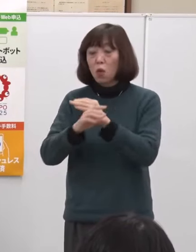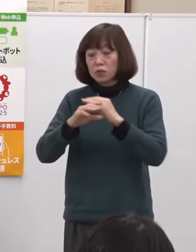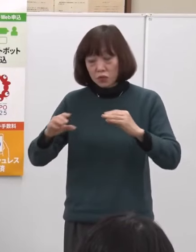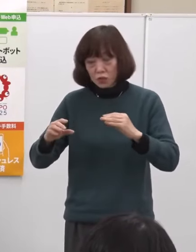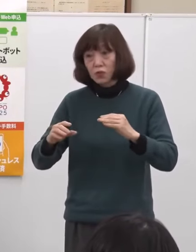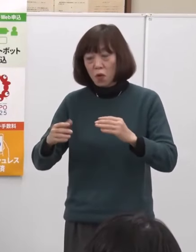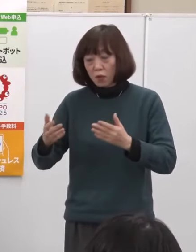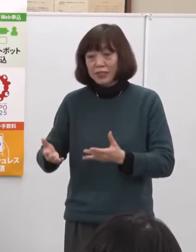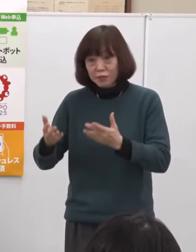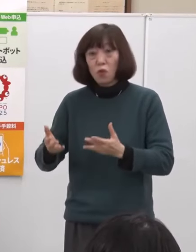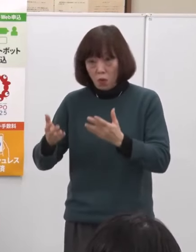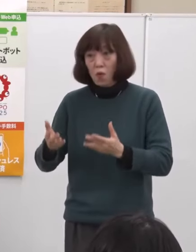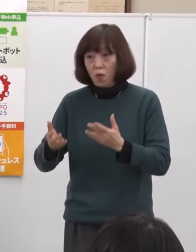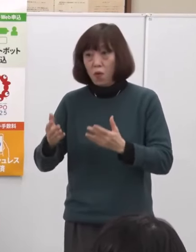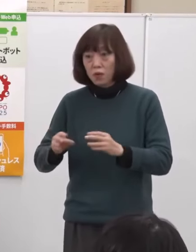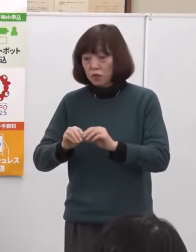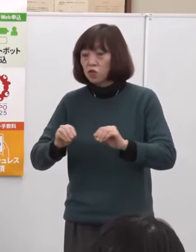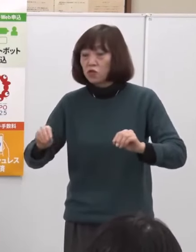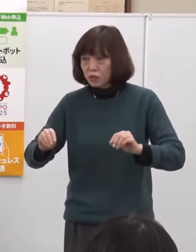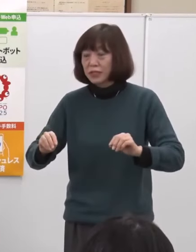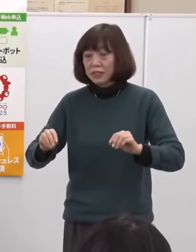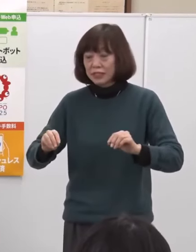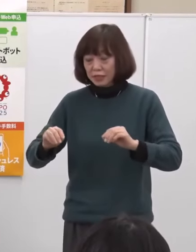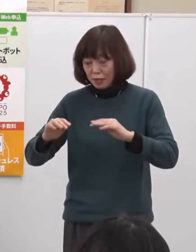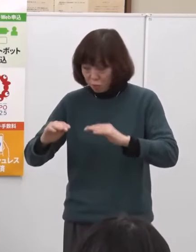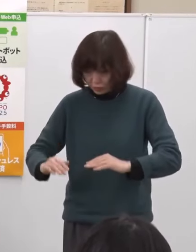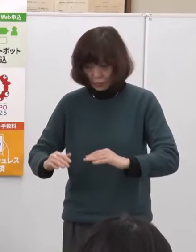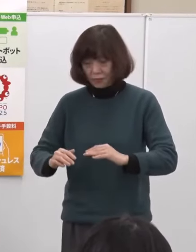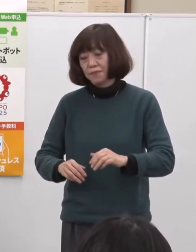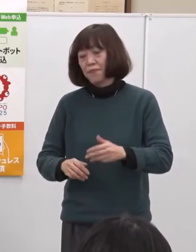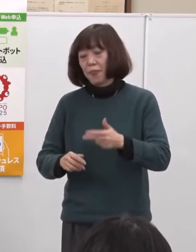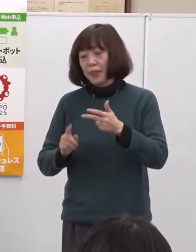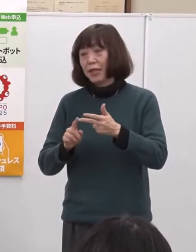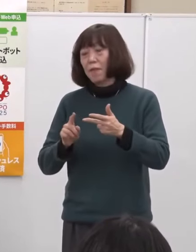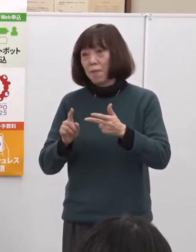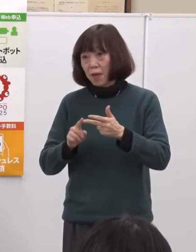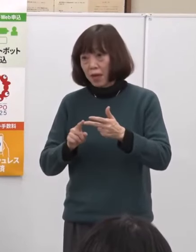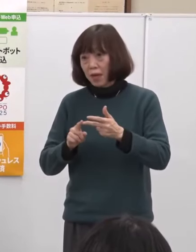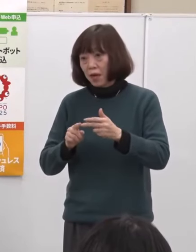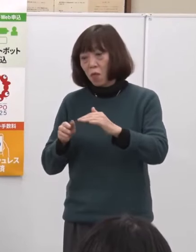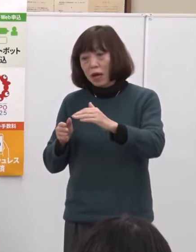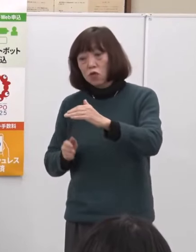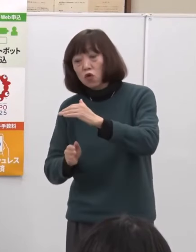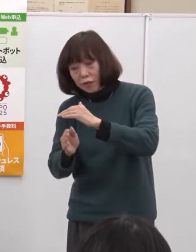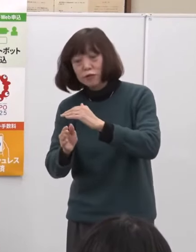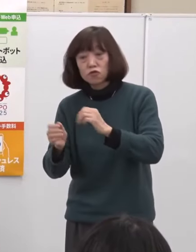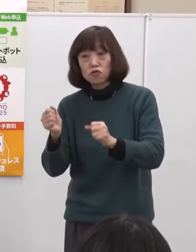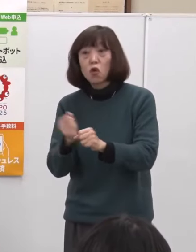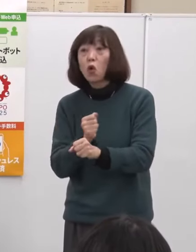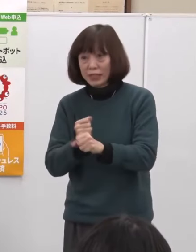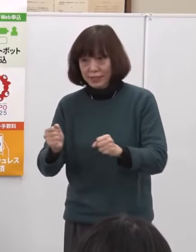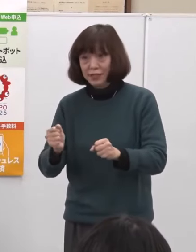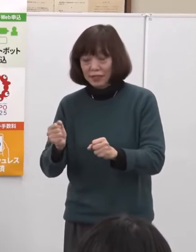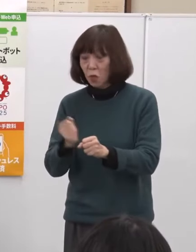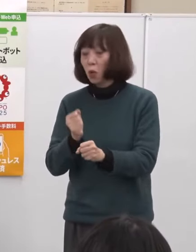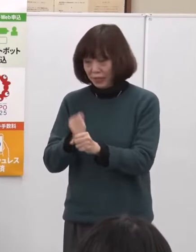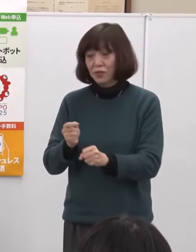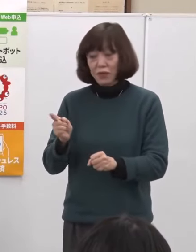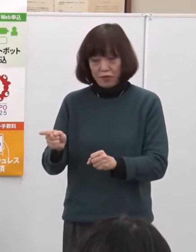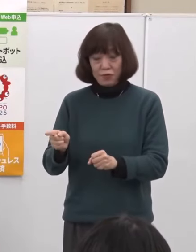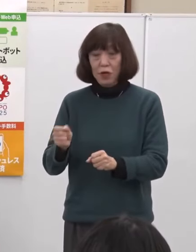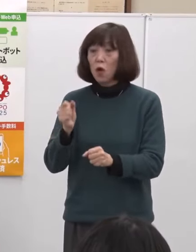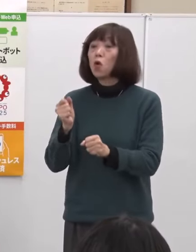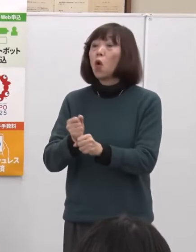土の締め固めによる地盤沈下、7番目地下のトンネル工事による地盤沈下、7つあります。でこれは工